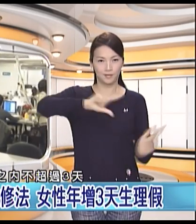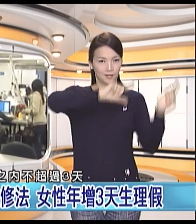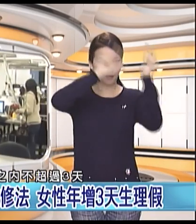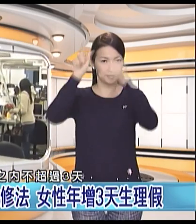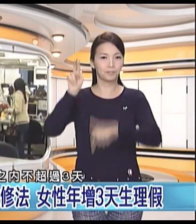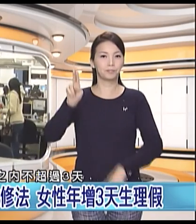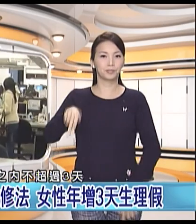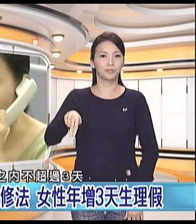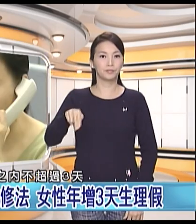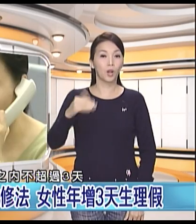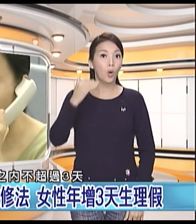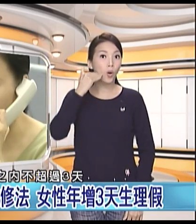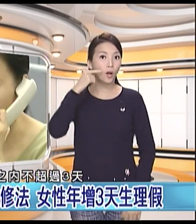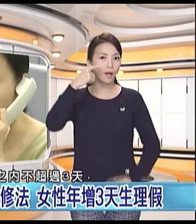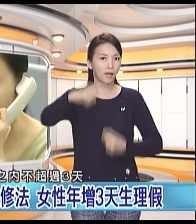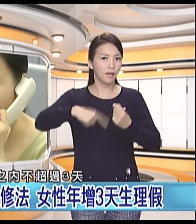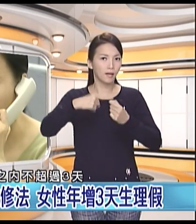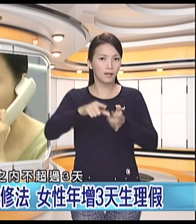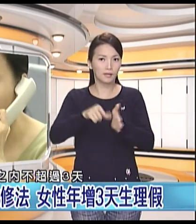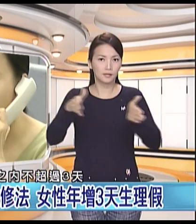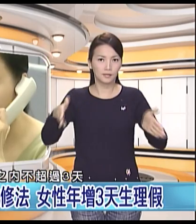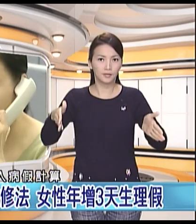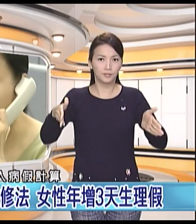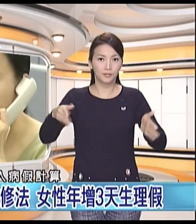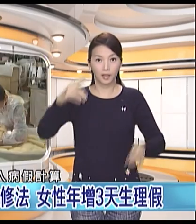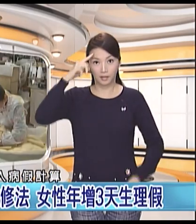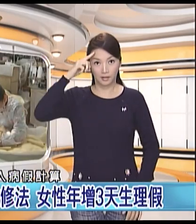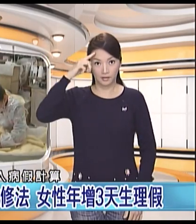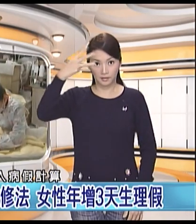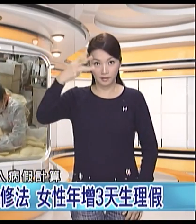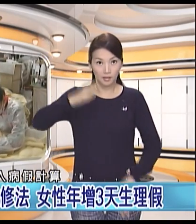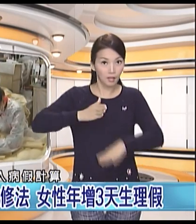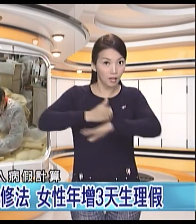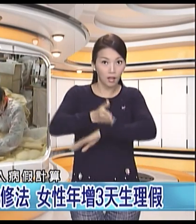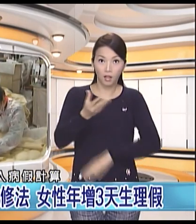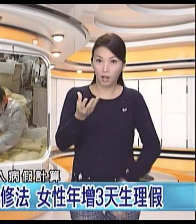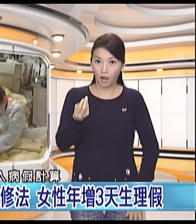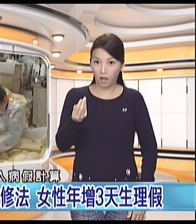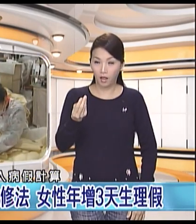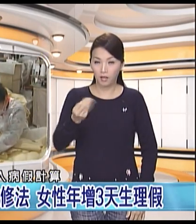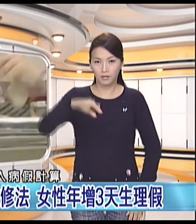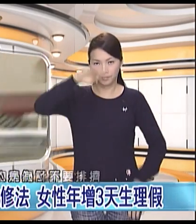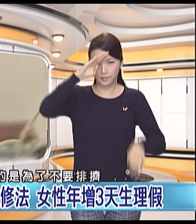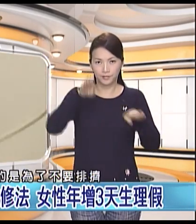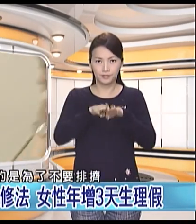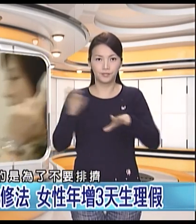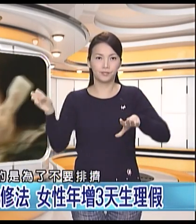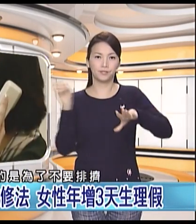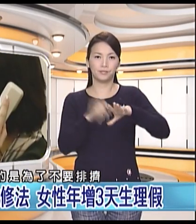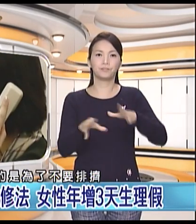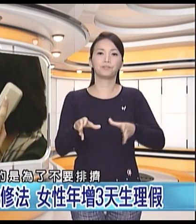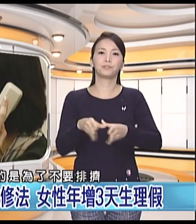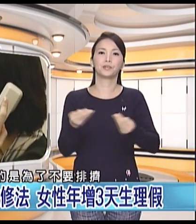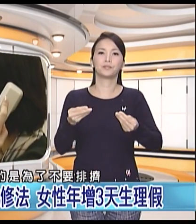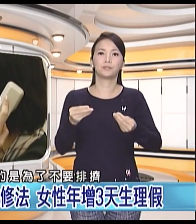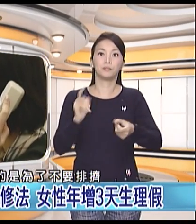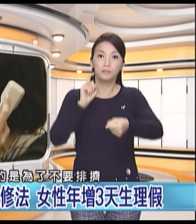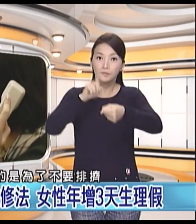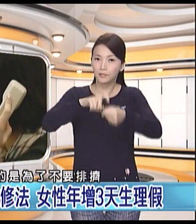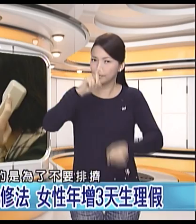一年之内不超过三天就不必并入病假来计算。立法的目的是为了不要排挤